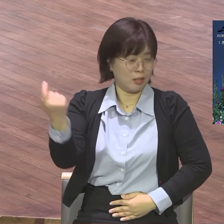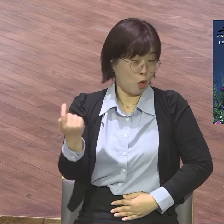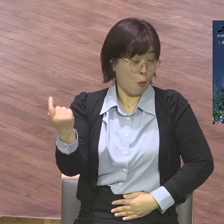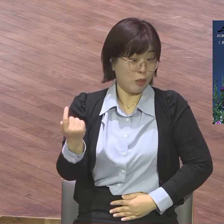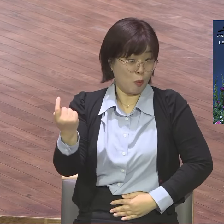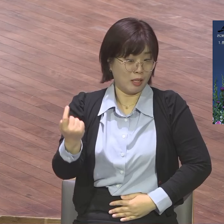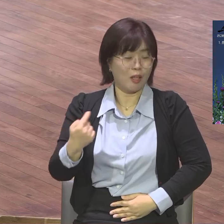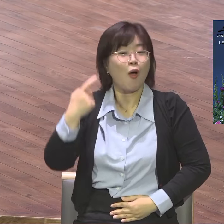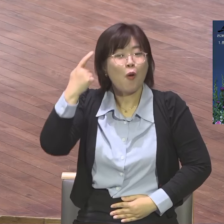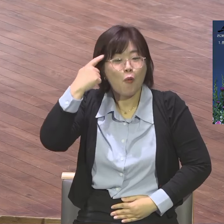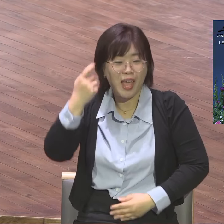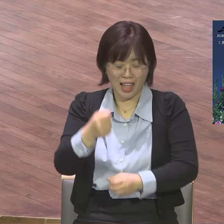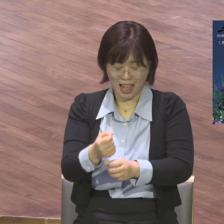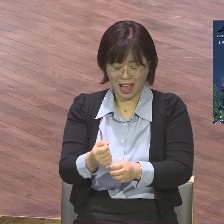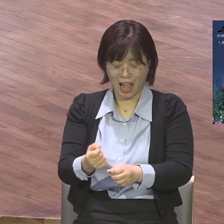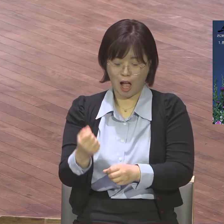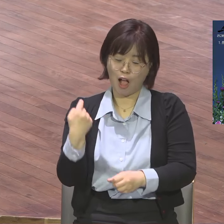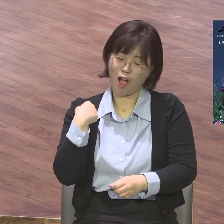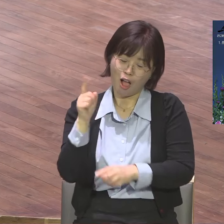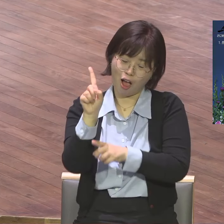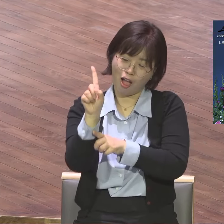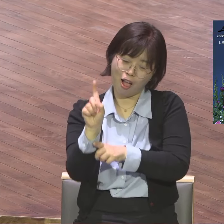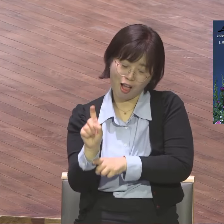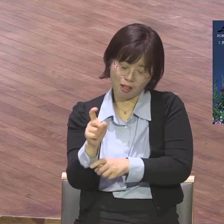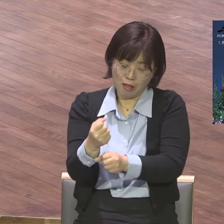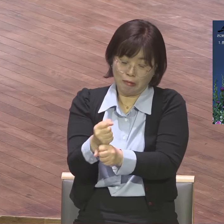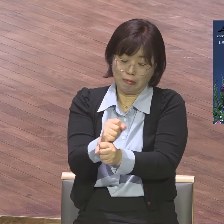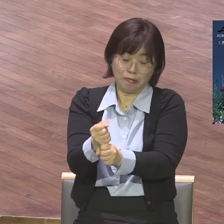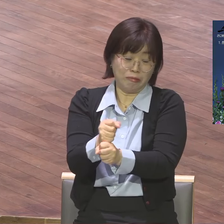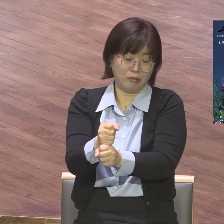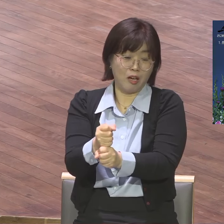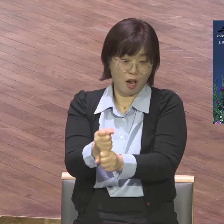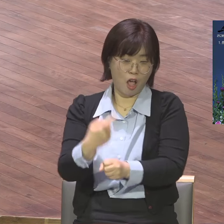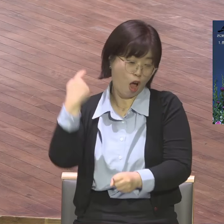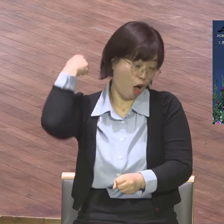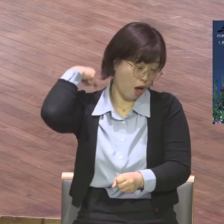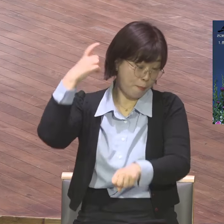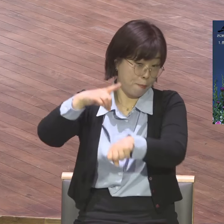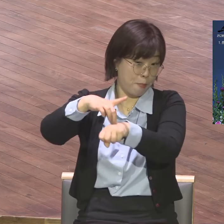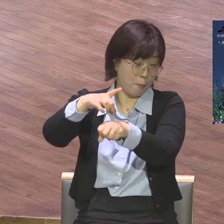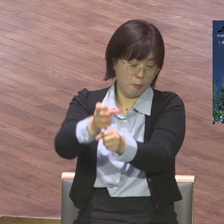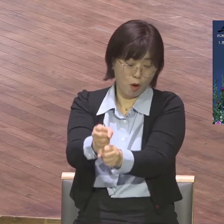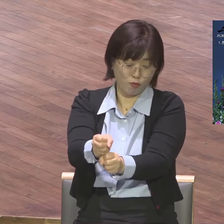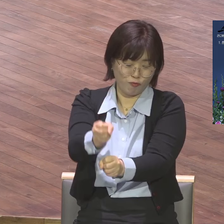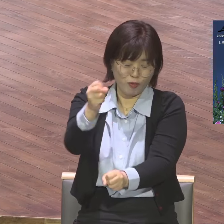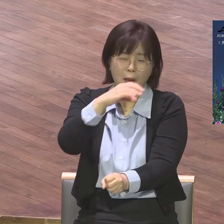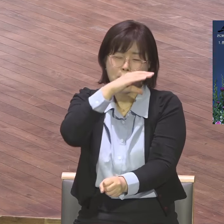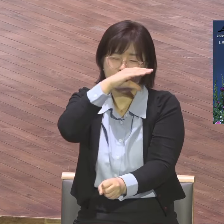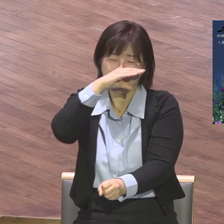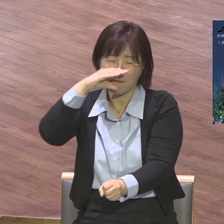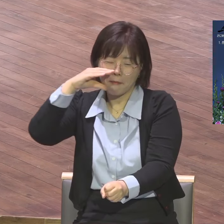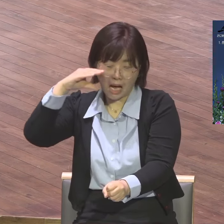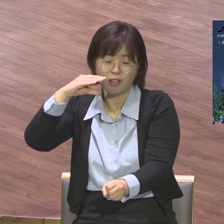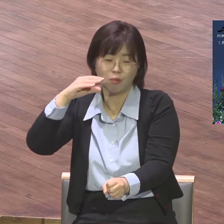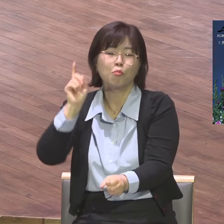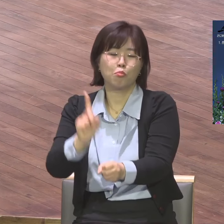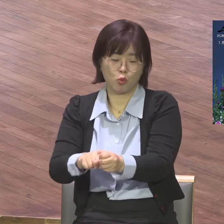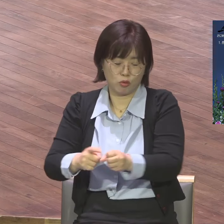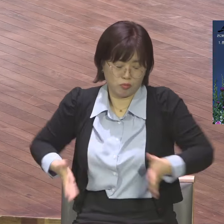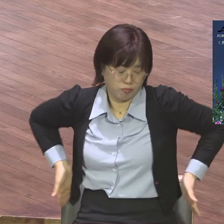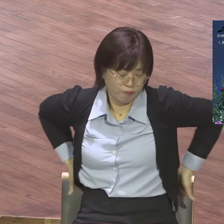허리 디스크 수술하기 전에 디스크 치료하는 운동 얼마든지 있어. 허리 디스크 수술하면